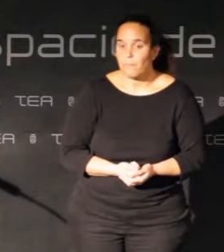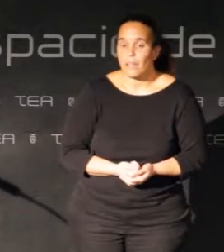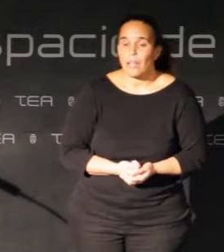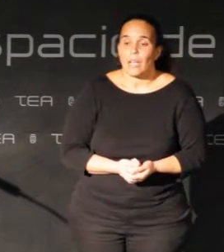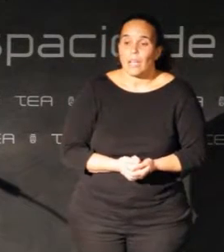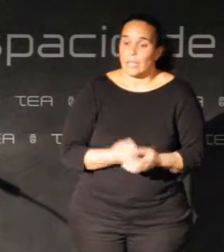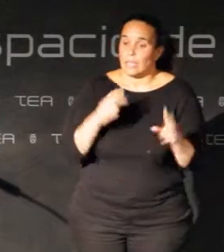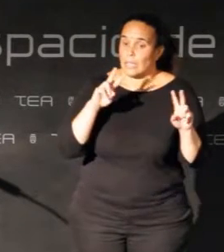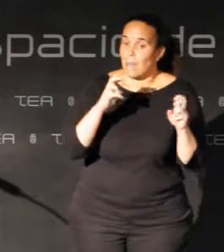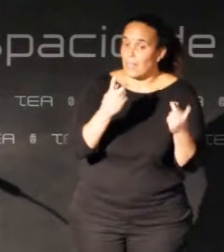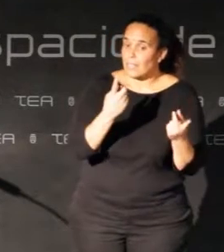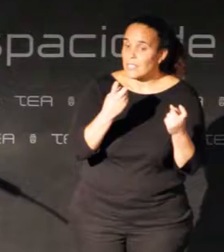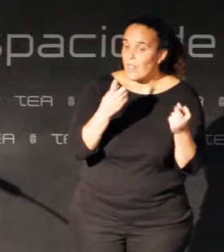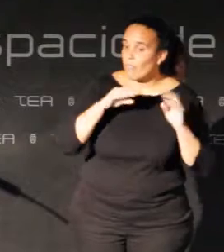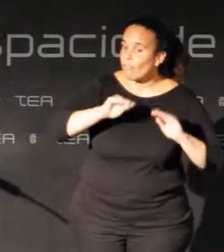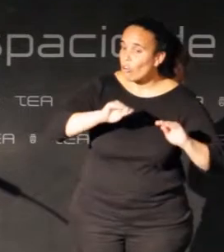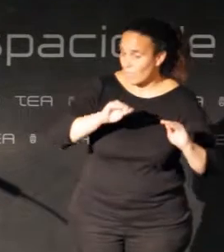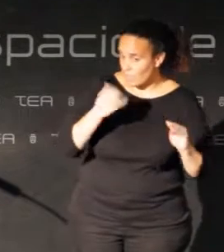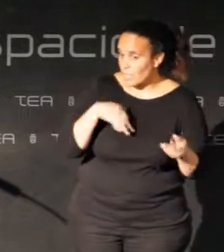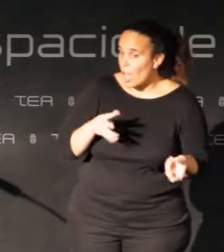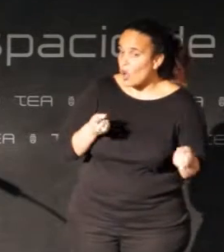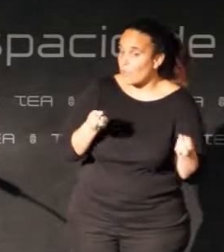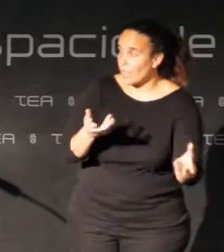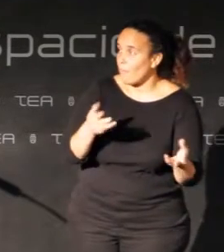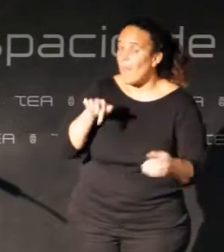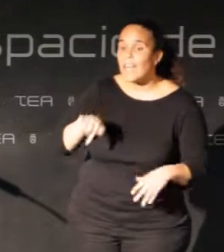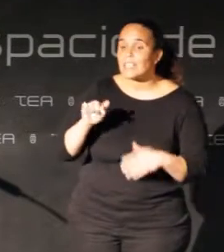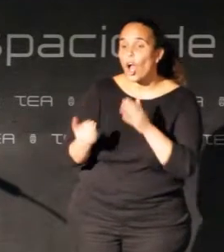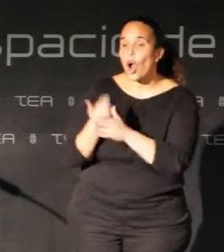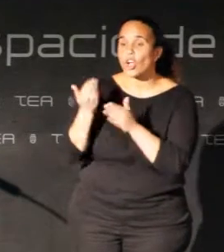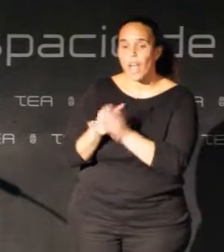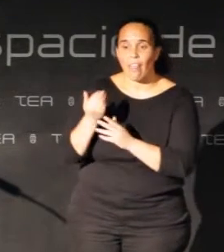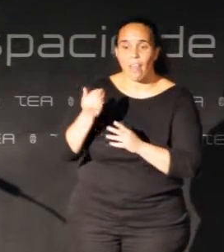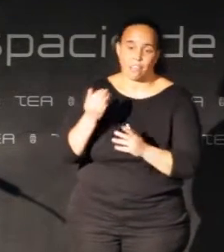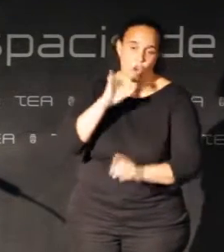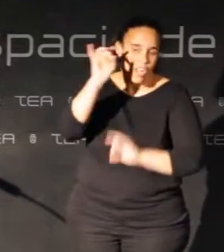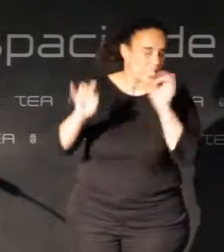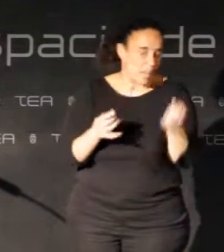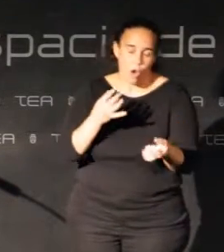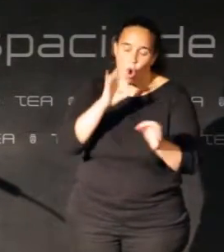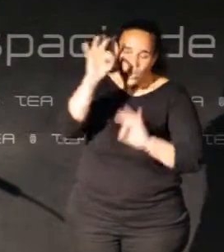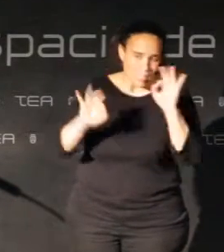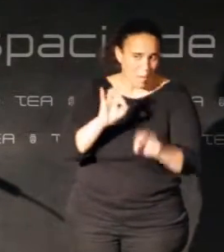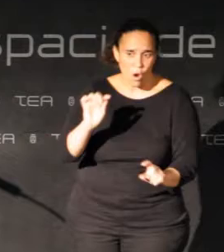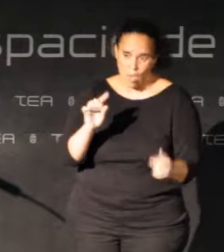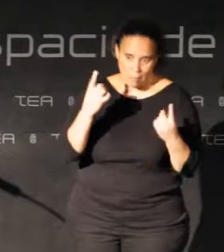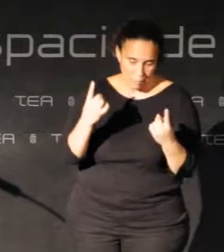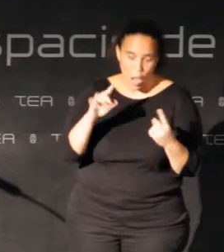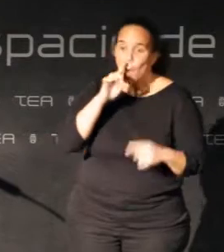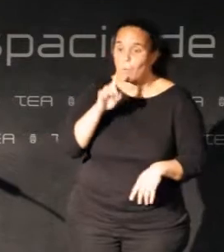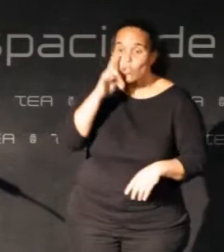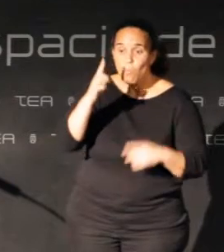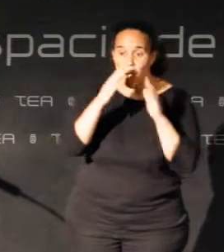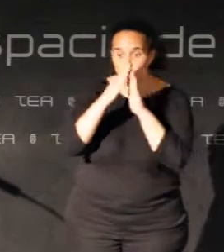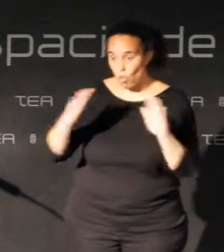necesidades formativas, pues como comento, estas son las primeras jornadas que organizamos a lo largo de 2018.